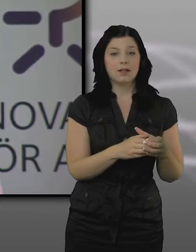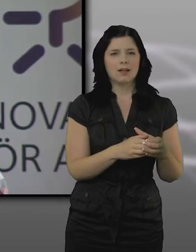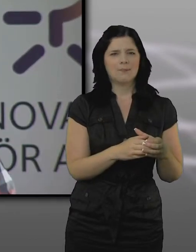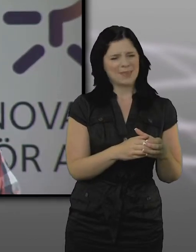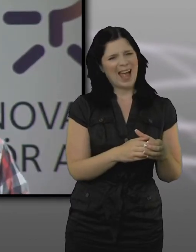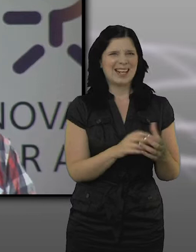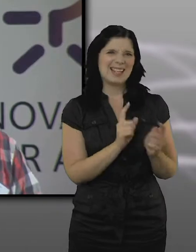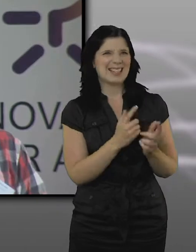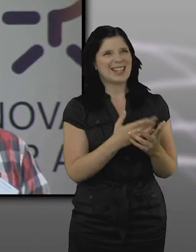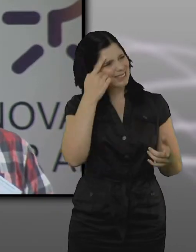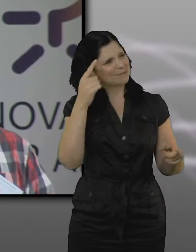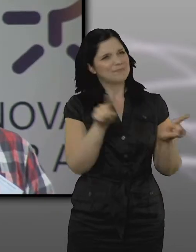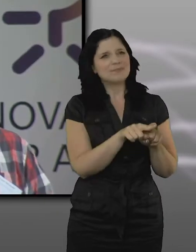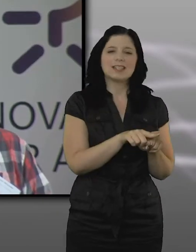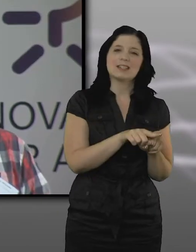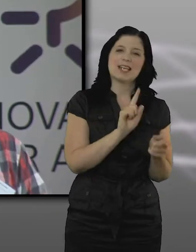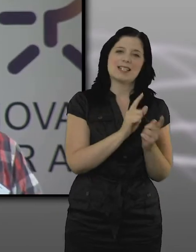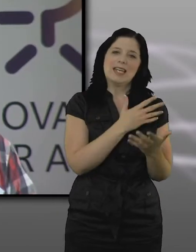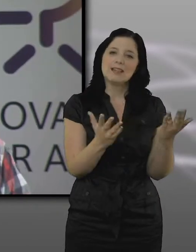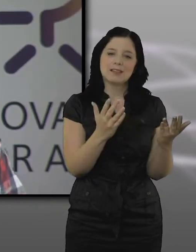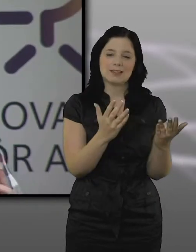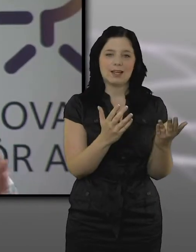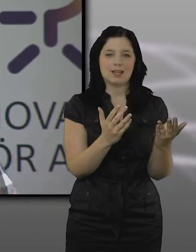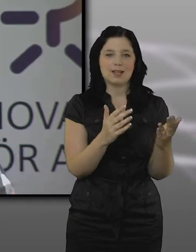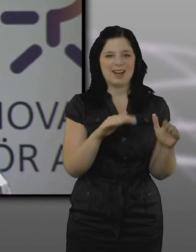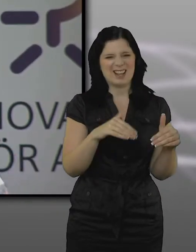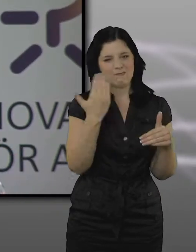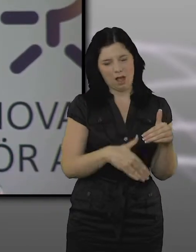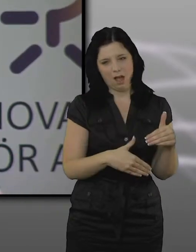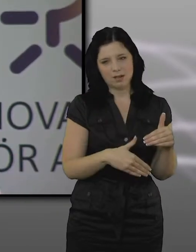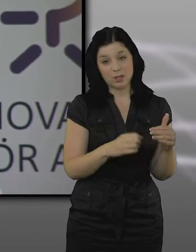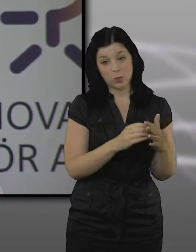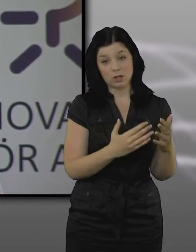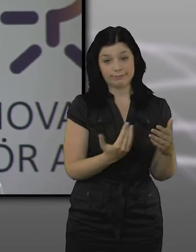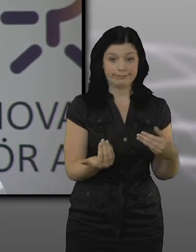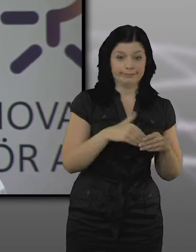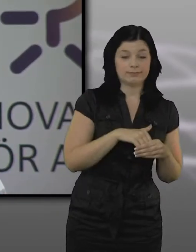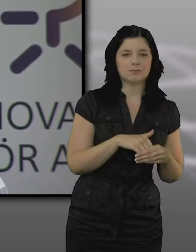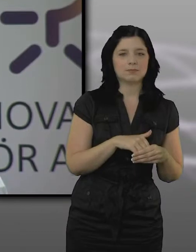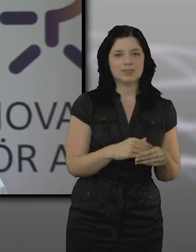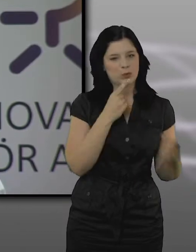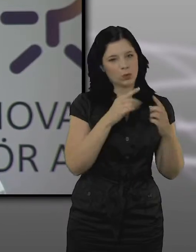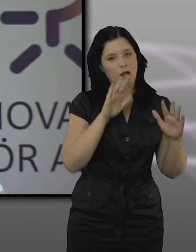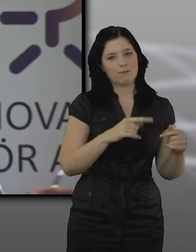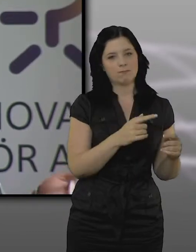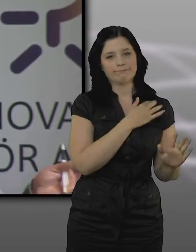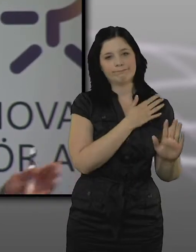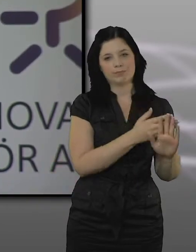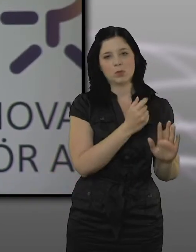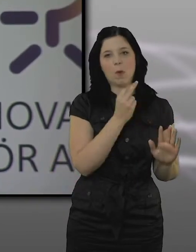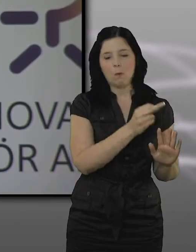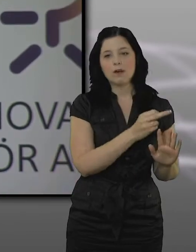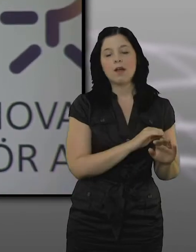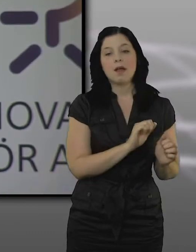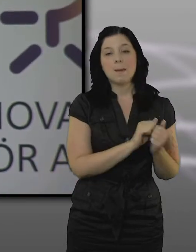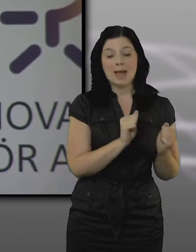De måste nog inte ge sitt tillstånd. Det är, tror jag nog man har passerat. För att den här diskussionen håller på några år även i Teaterförbundet. Men man